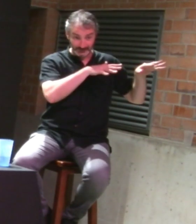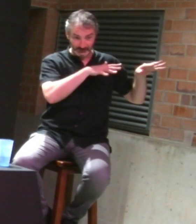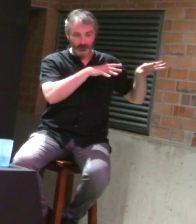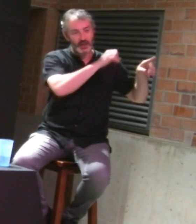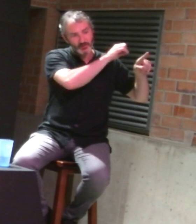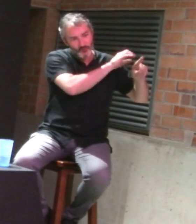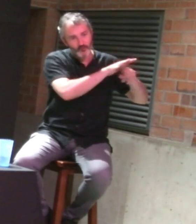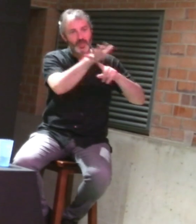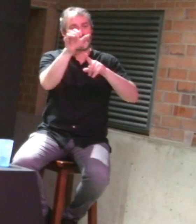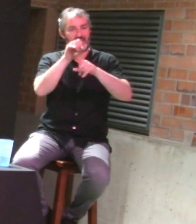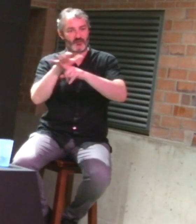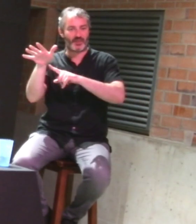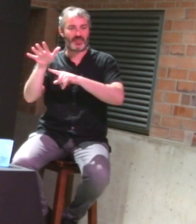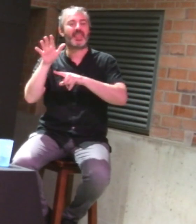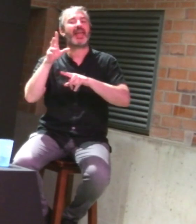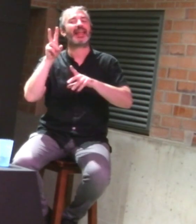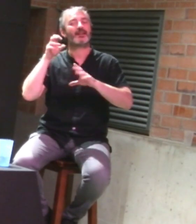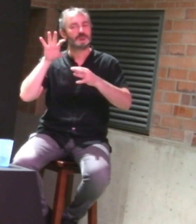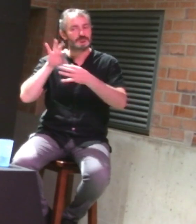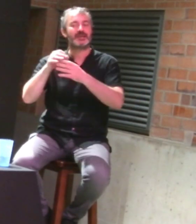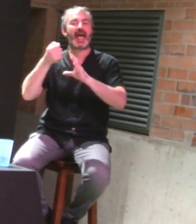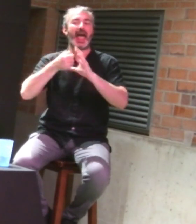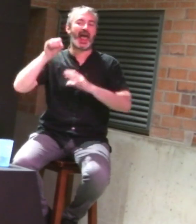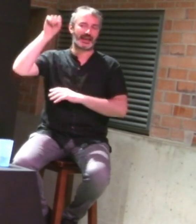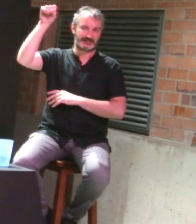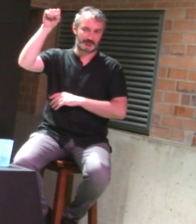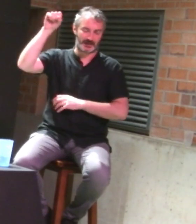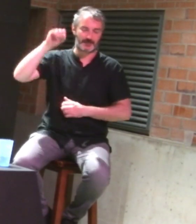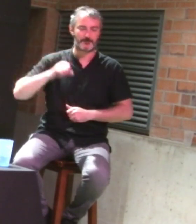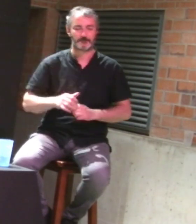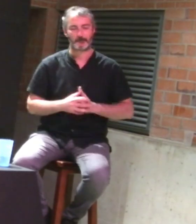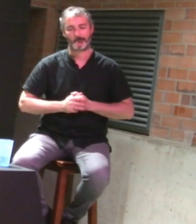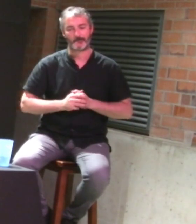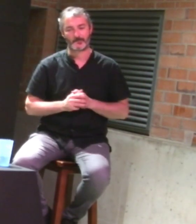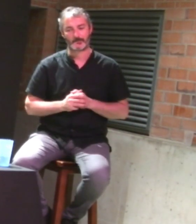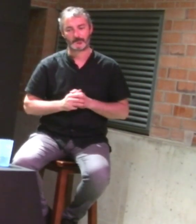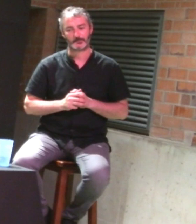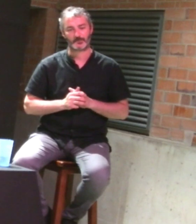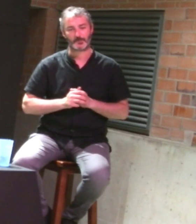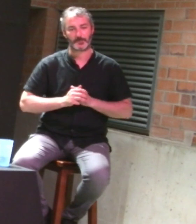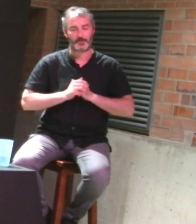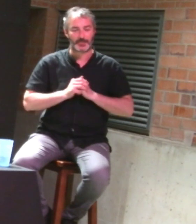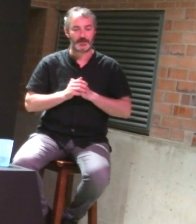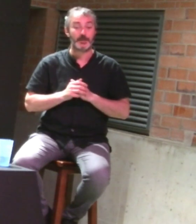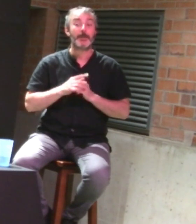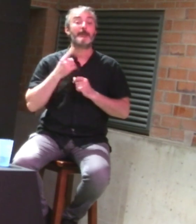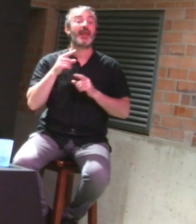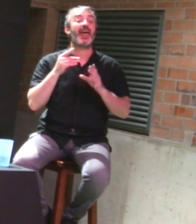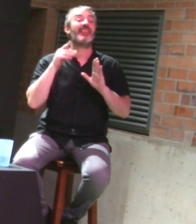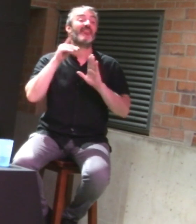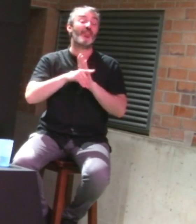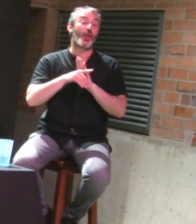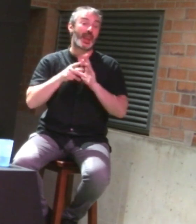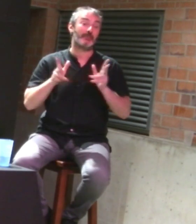sempre els diferents anarquismes. Hi ha una primera definició de la llibertat sexual a